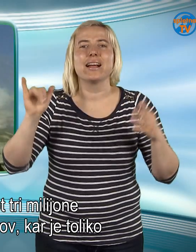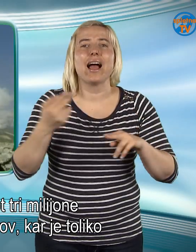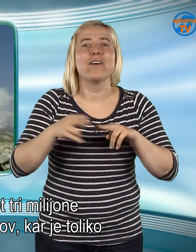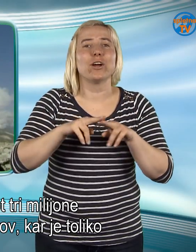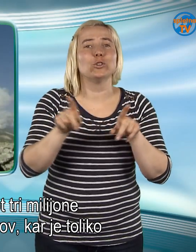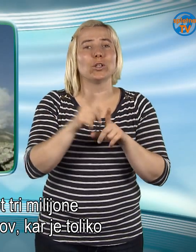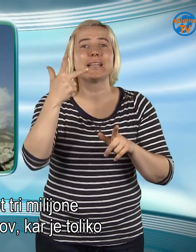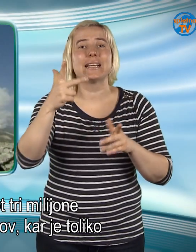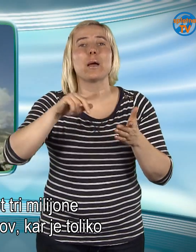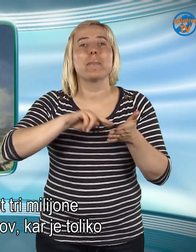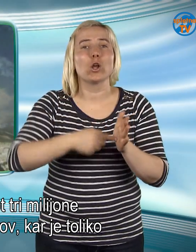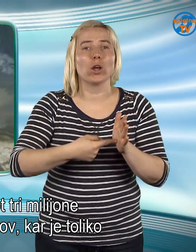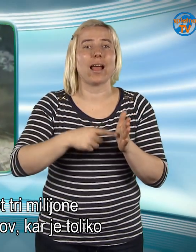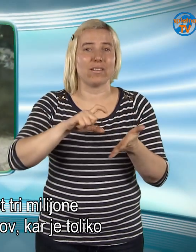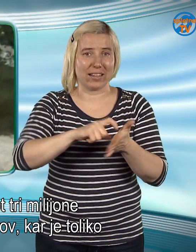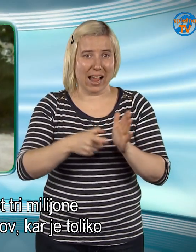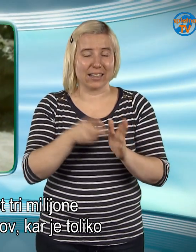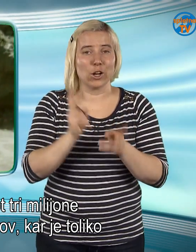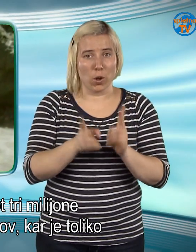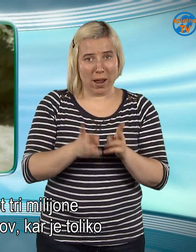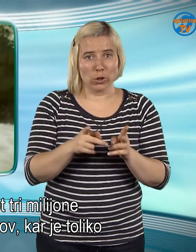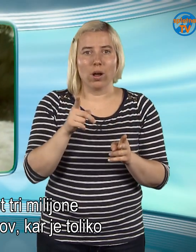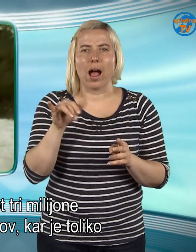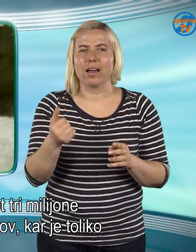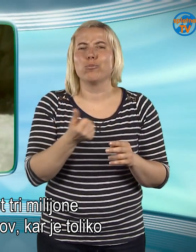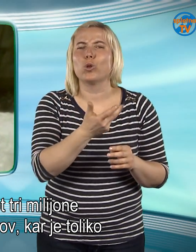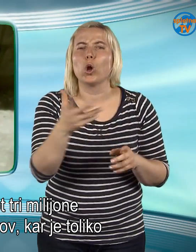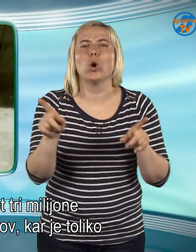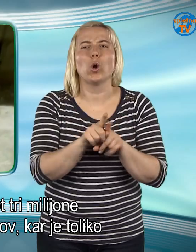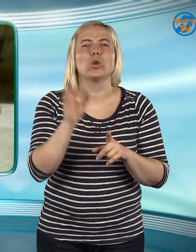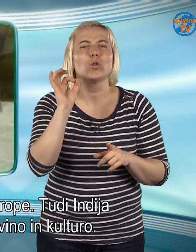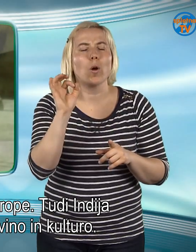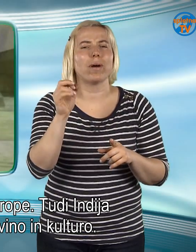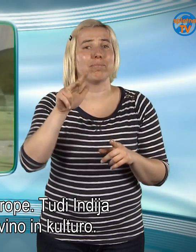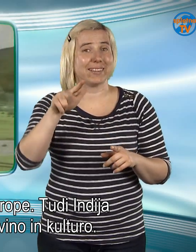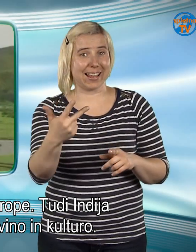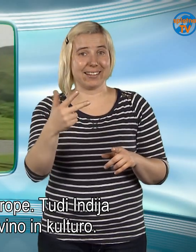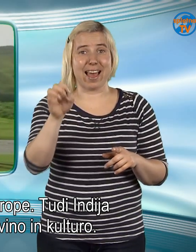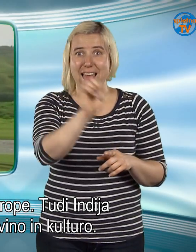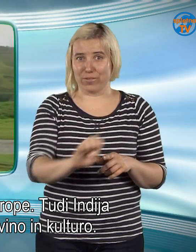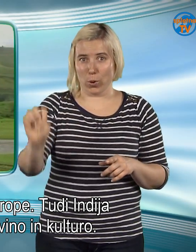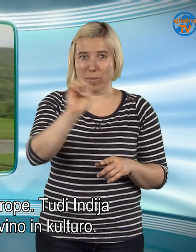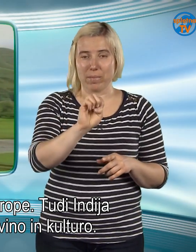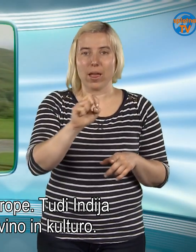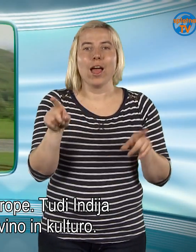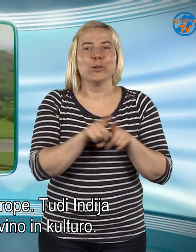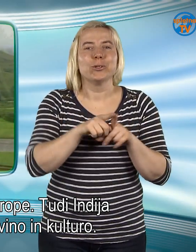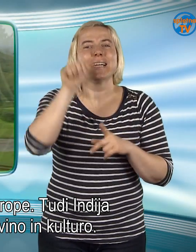Velika je več kot 3 milijone kvadratnih kilometrov, kar je toliko kot dobra tretjina Evrope. Tudi